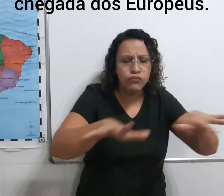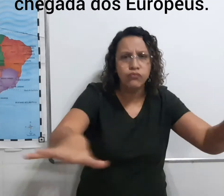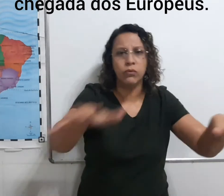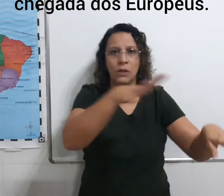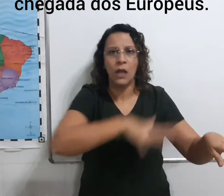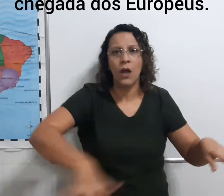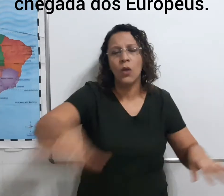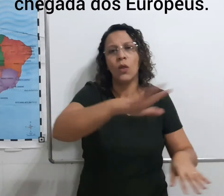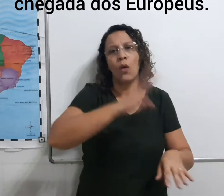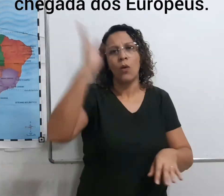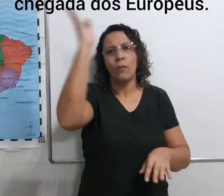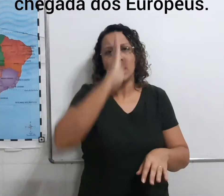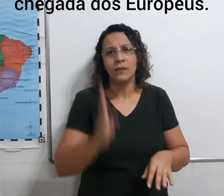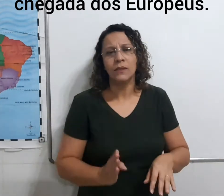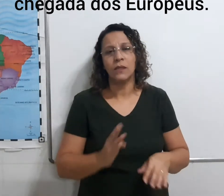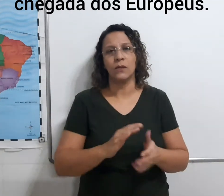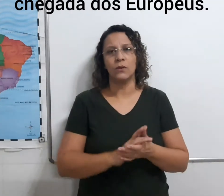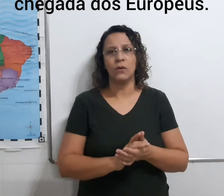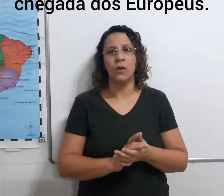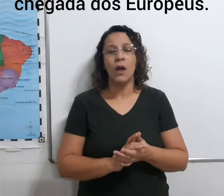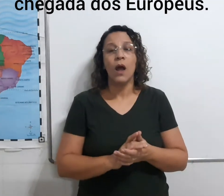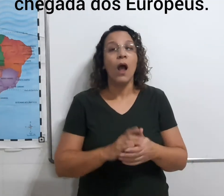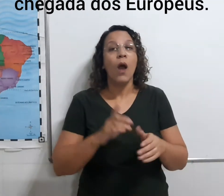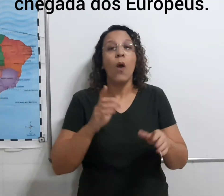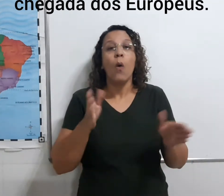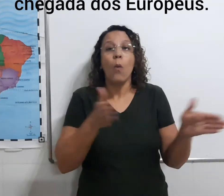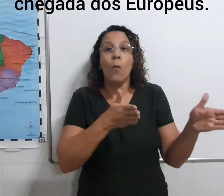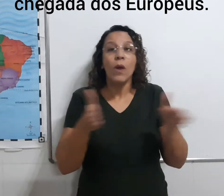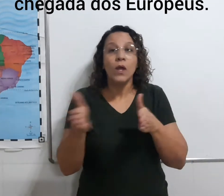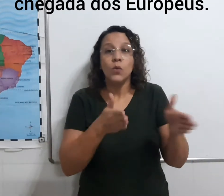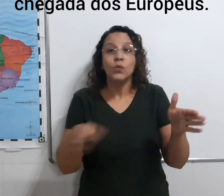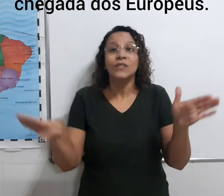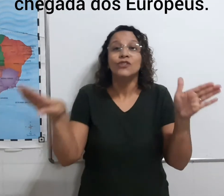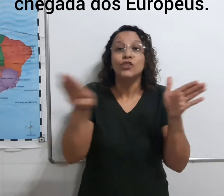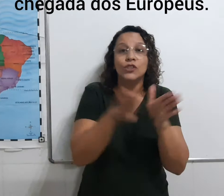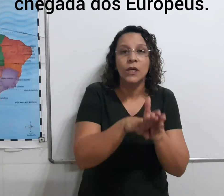a partir da chegada dos europeus.